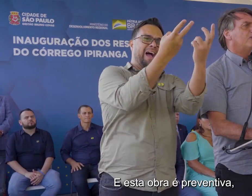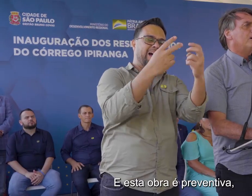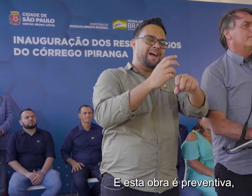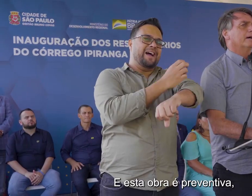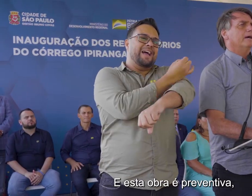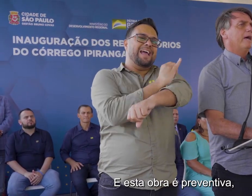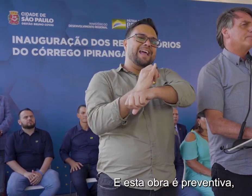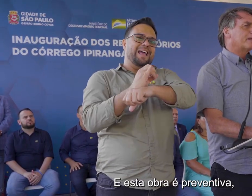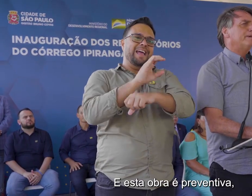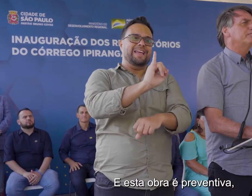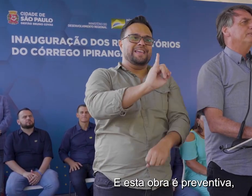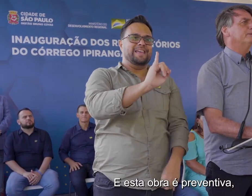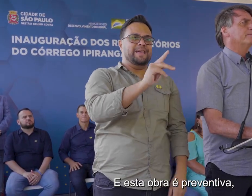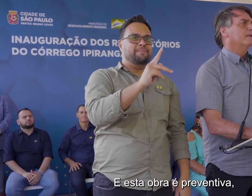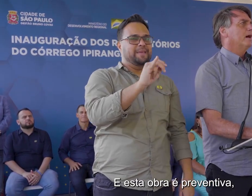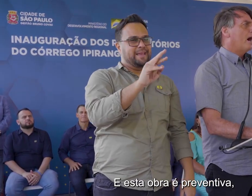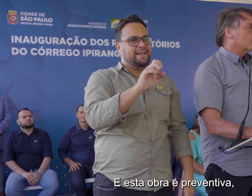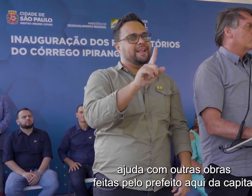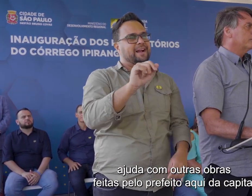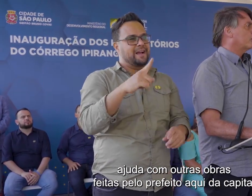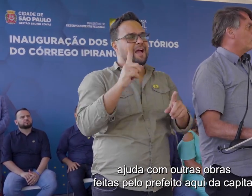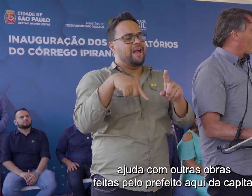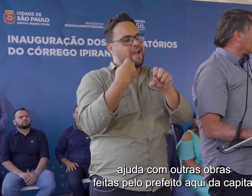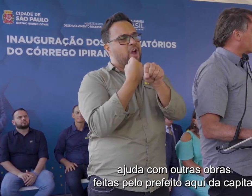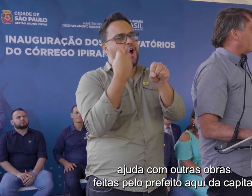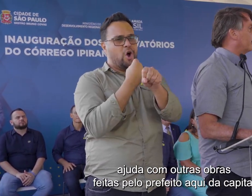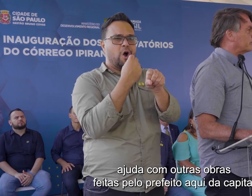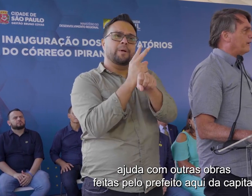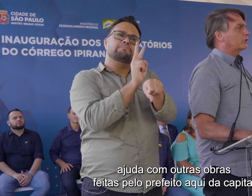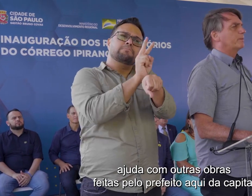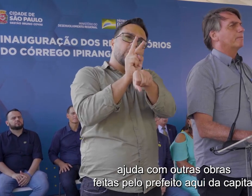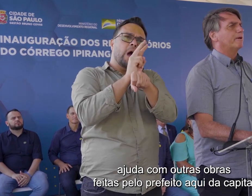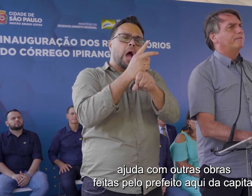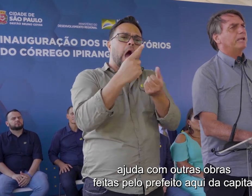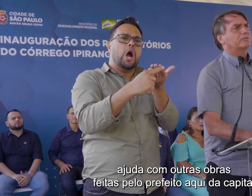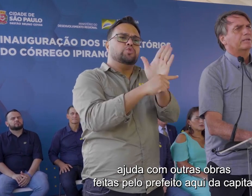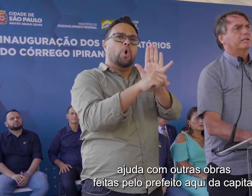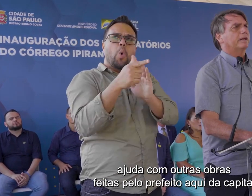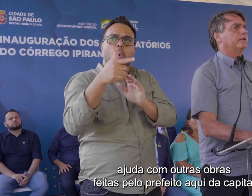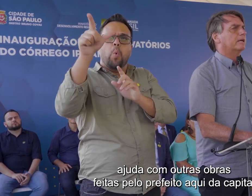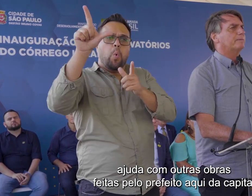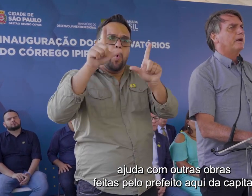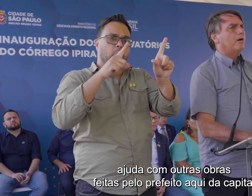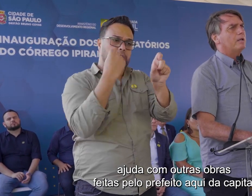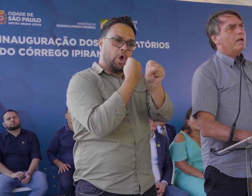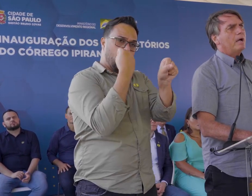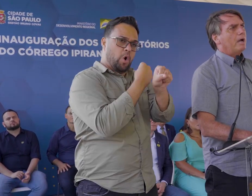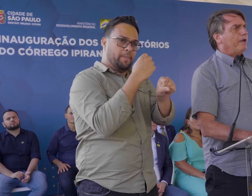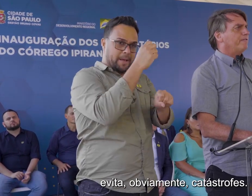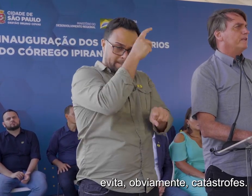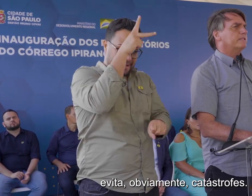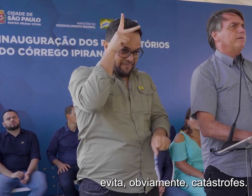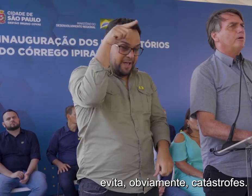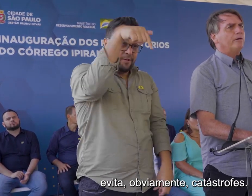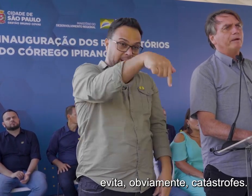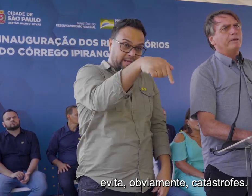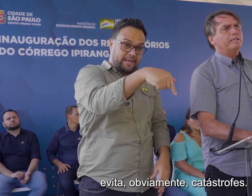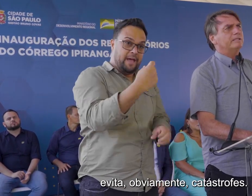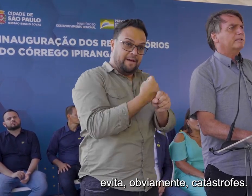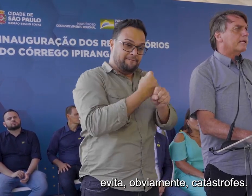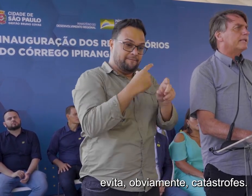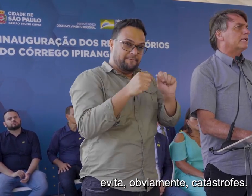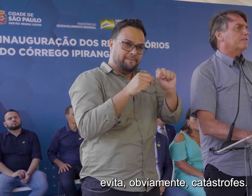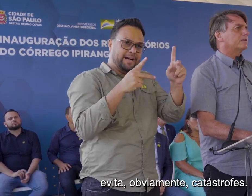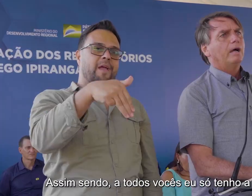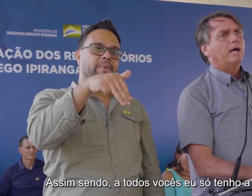E essa obra é preventiva, ajuda com outras obras feitas pelo prefeito aqui na capital, evita,